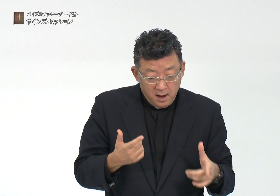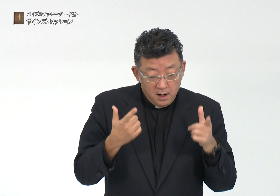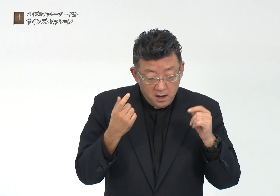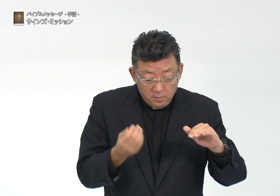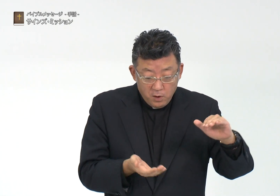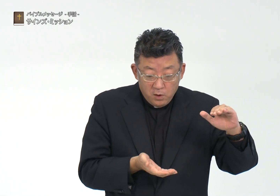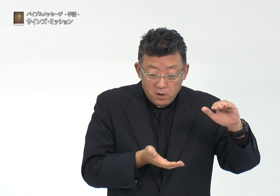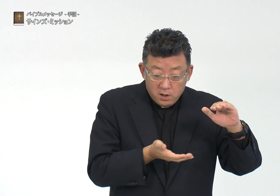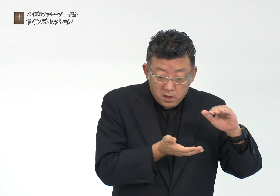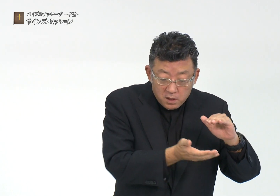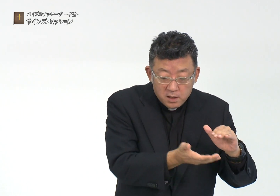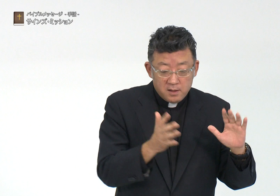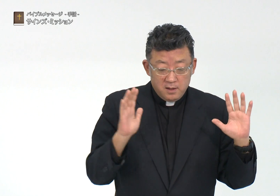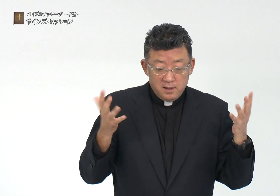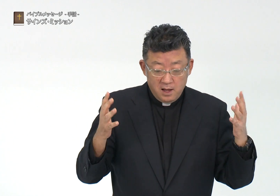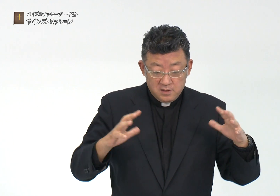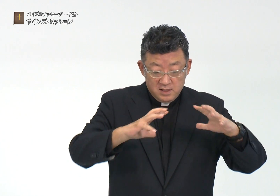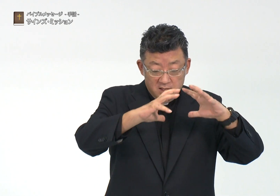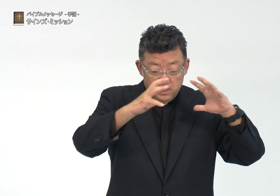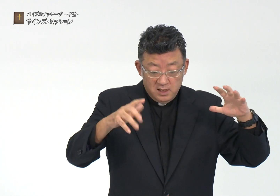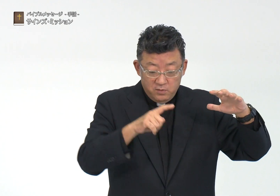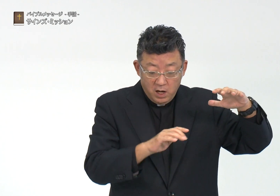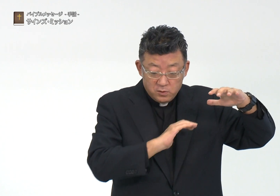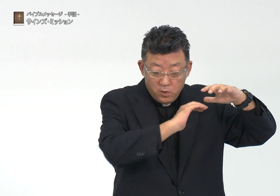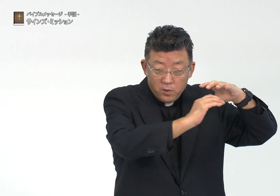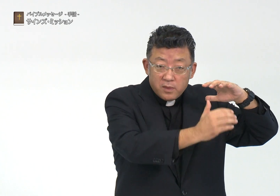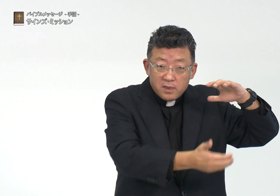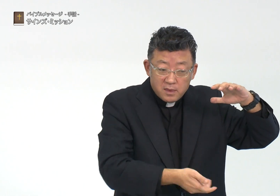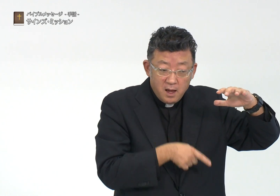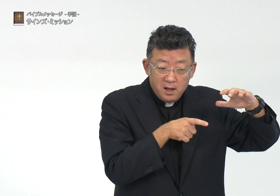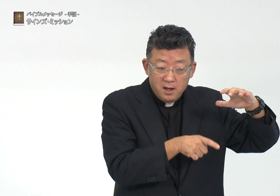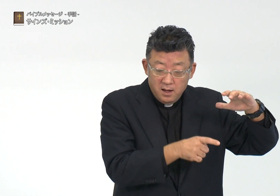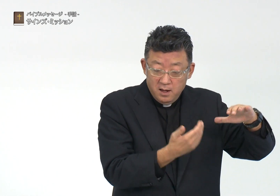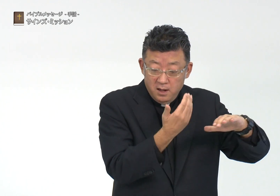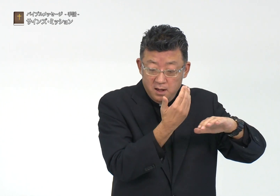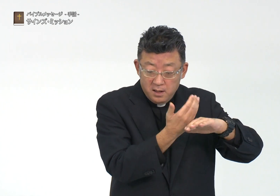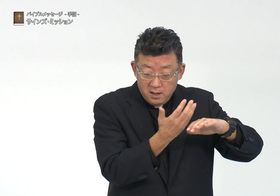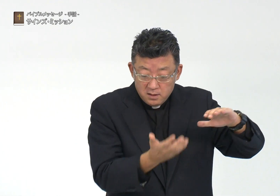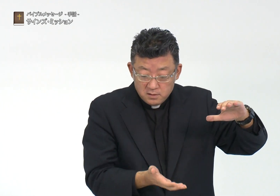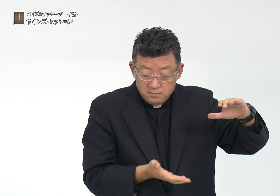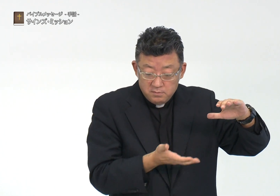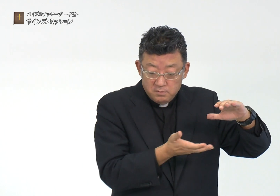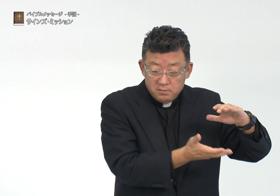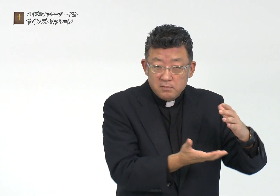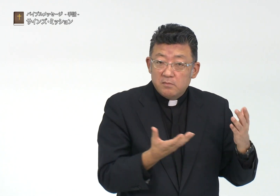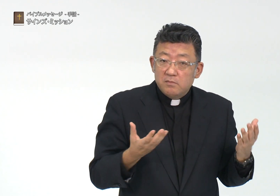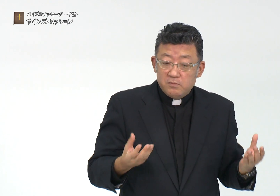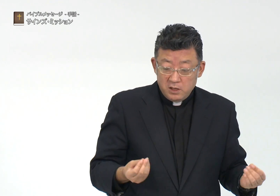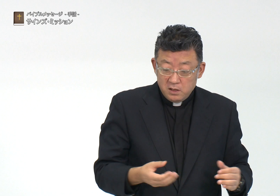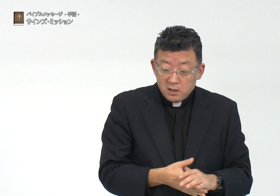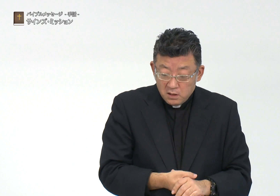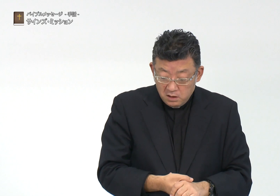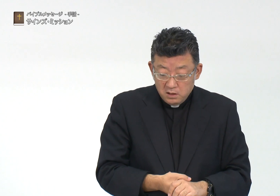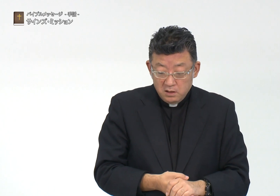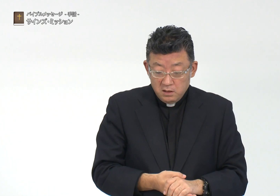まだ誰も葬られていない岩に掘った墓に納め